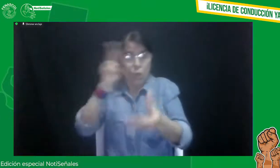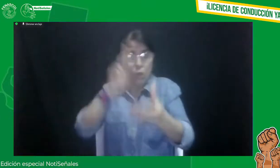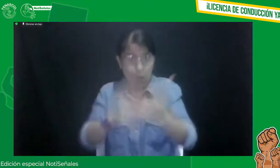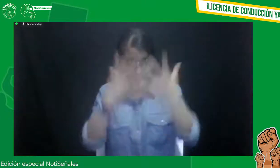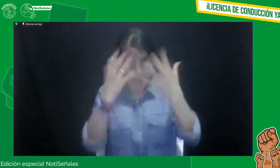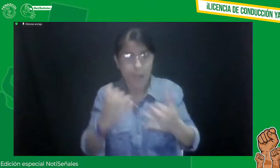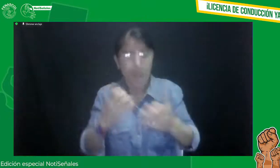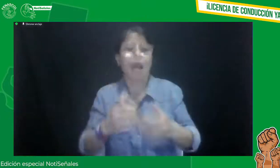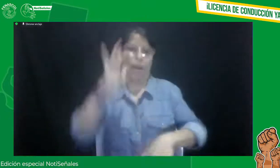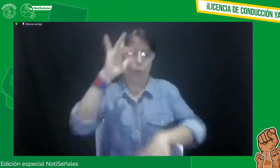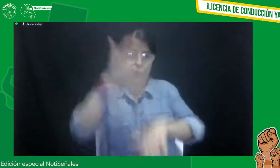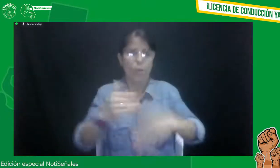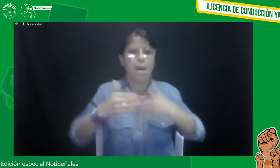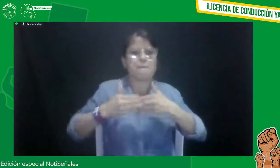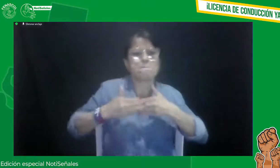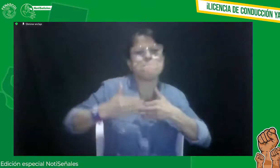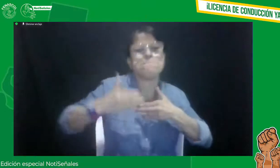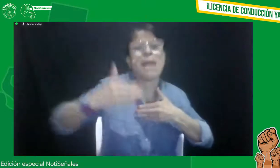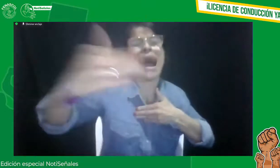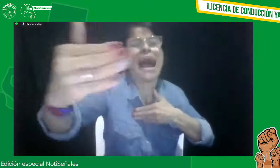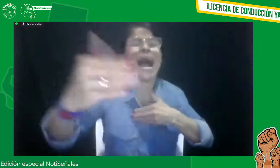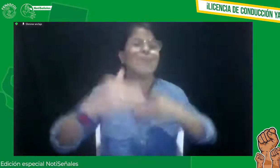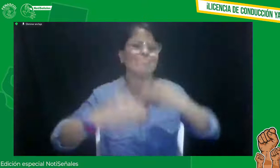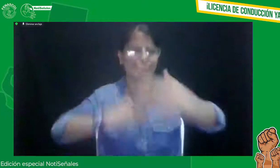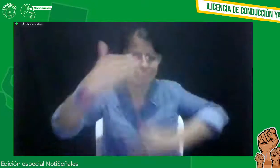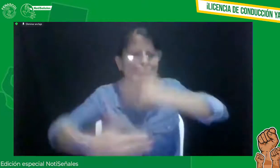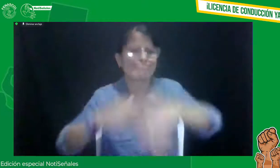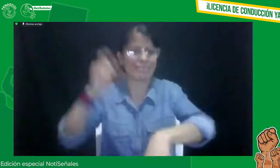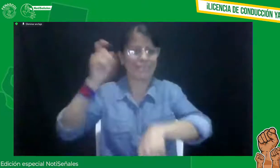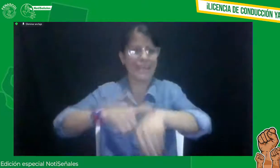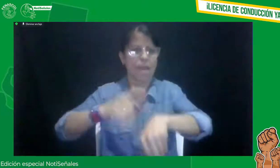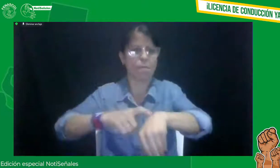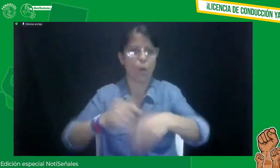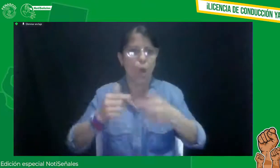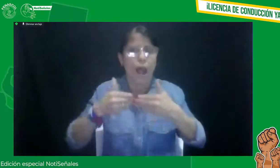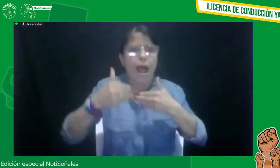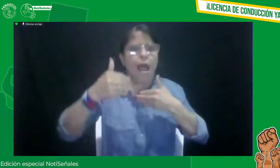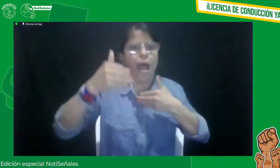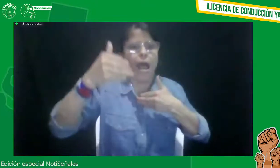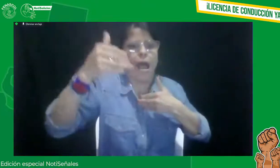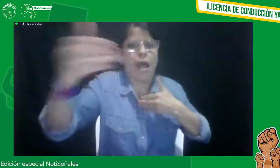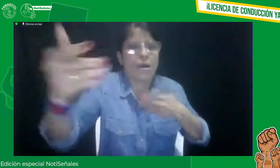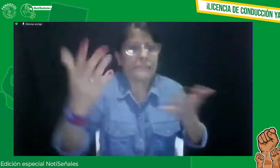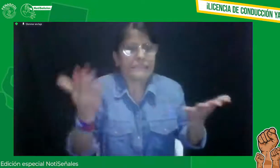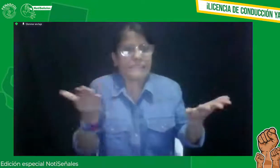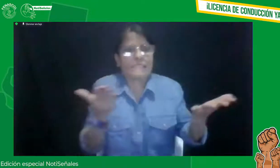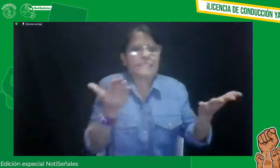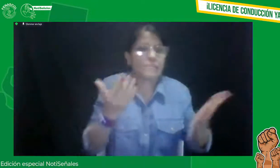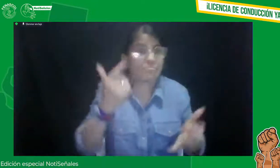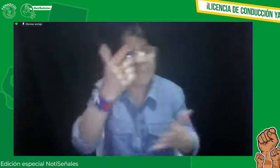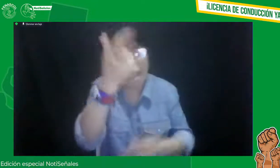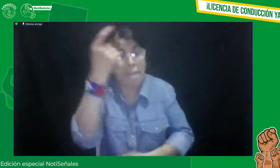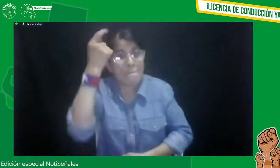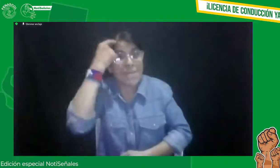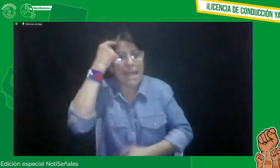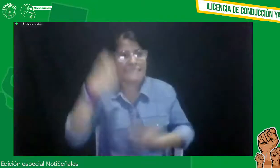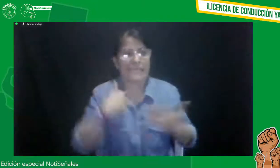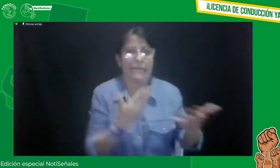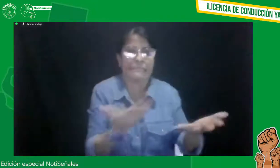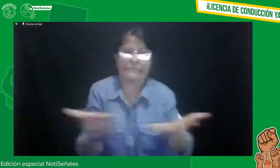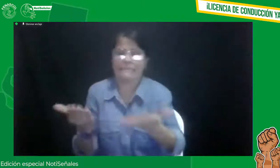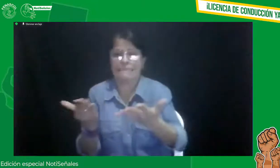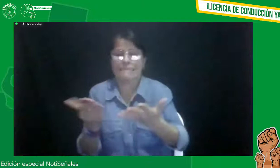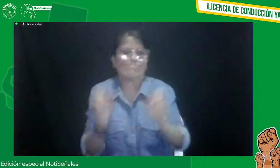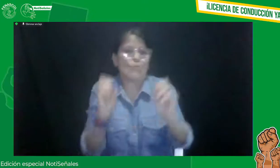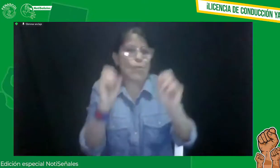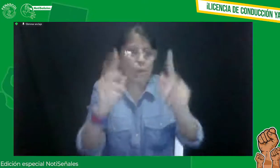tanto privados, transporte privado y público, sean concedidos o sean tenidos en